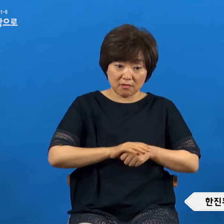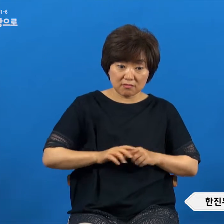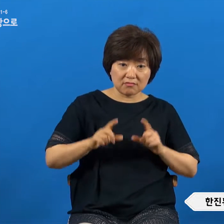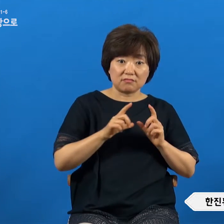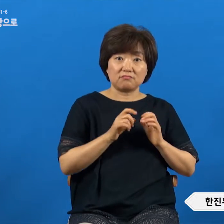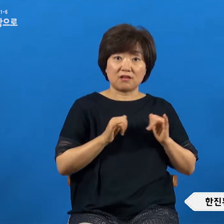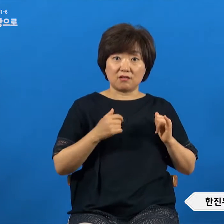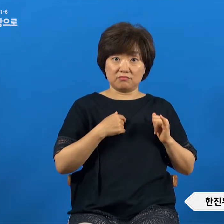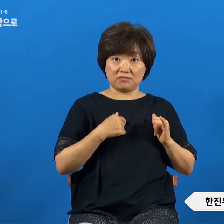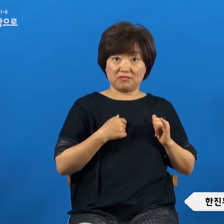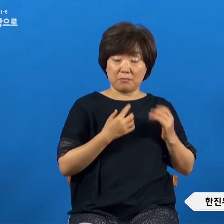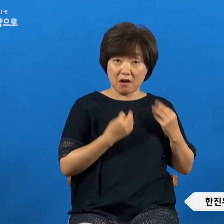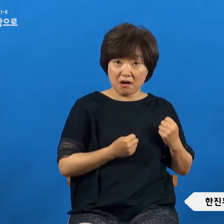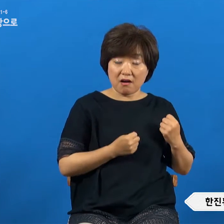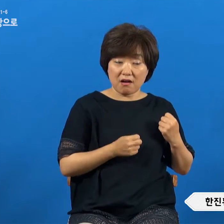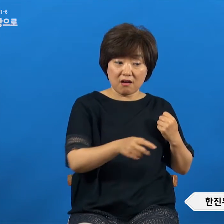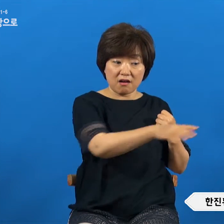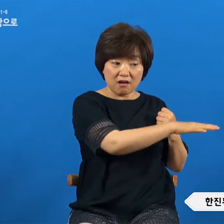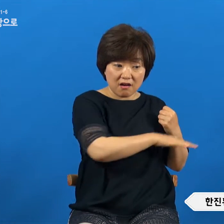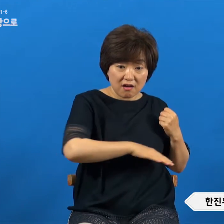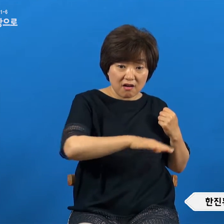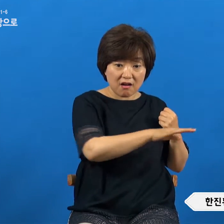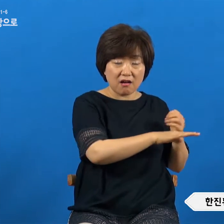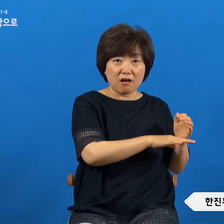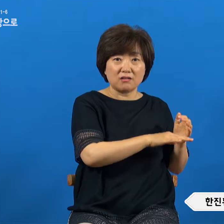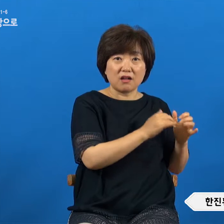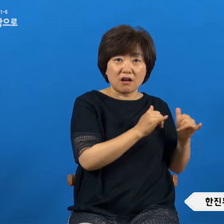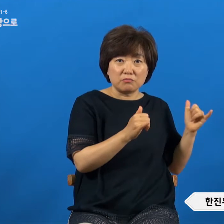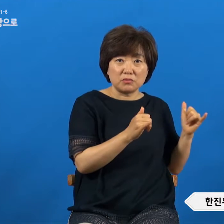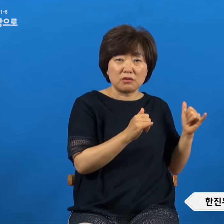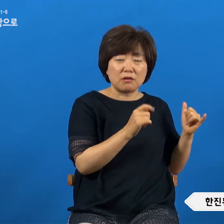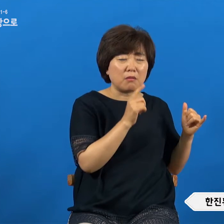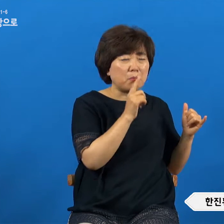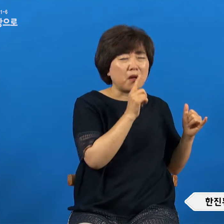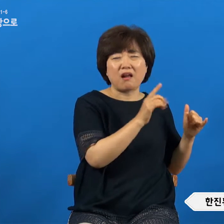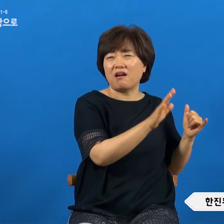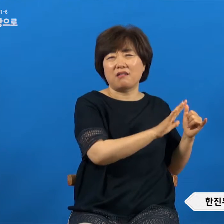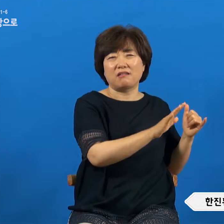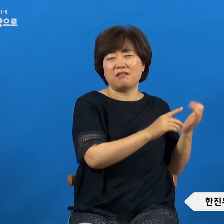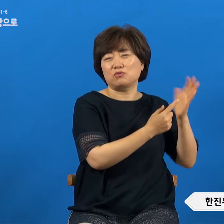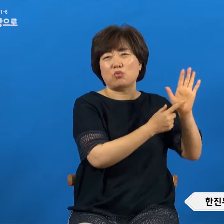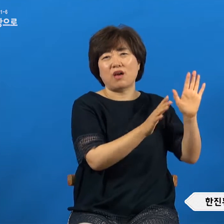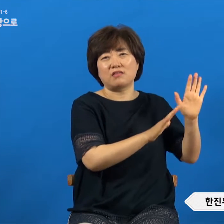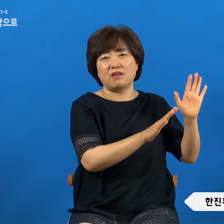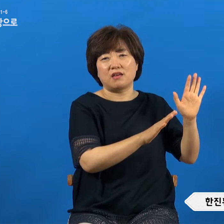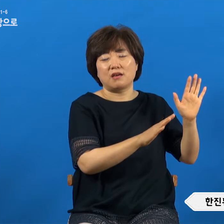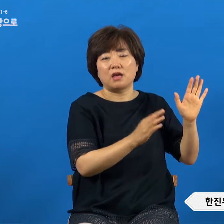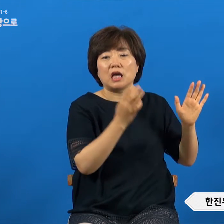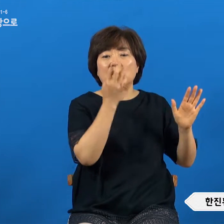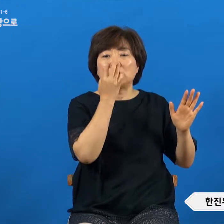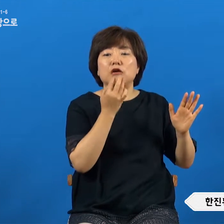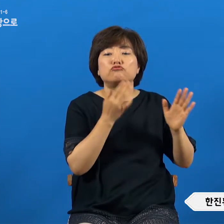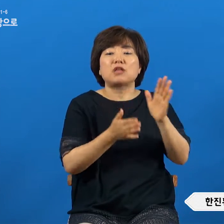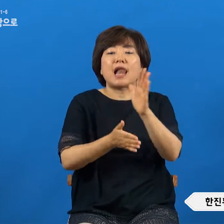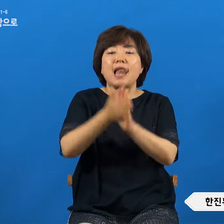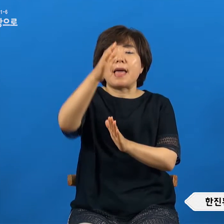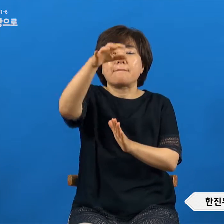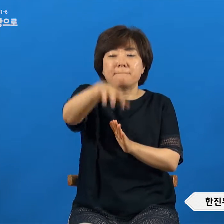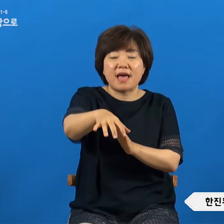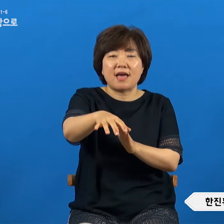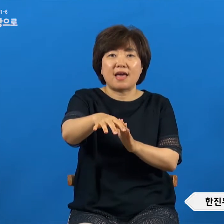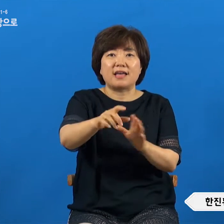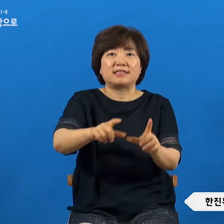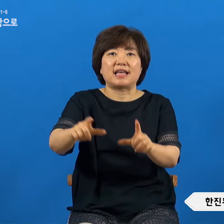사람들도 많이 있었을 텐데 그 사람들 단 한 명도 말하지 않고 예루살렘에 거주한